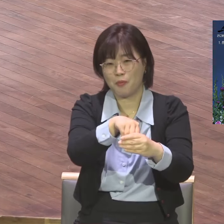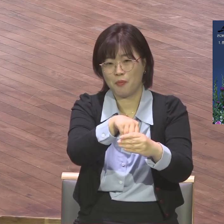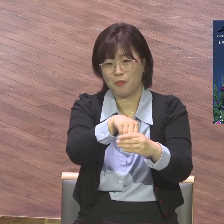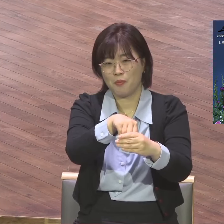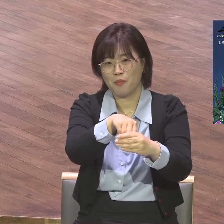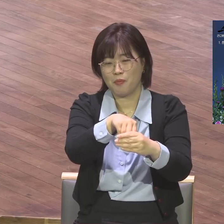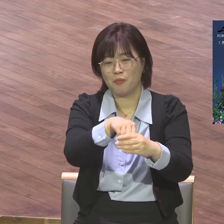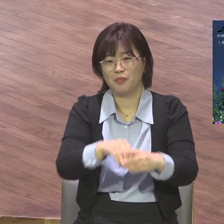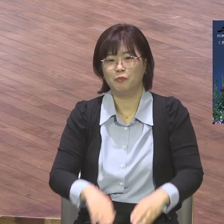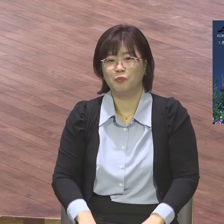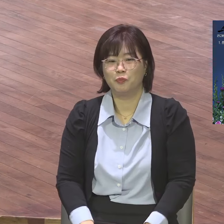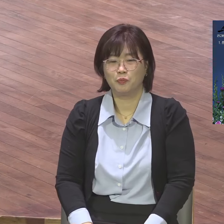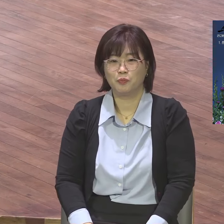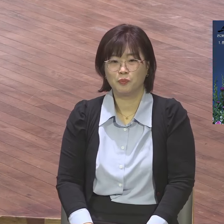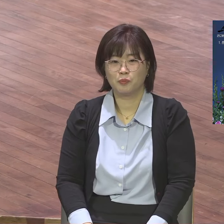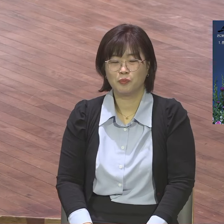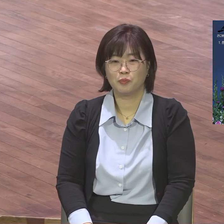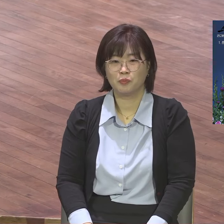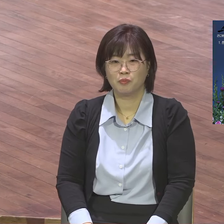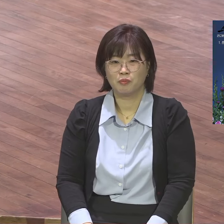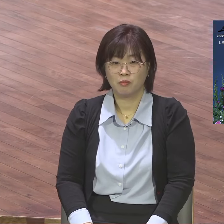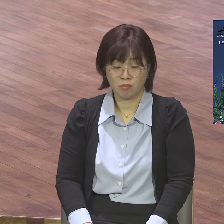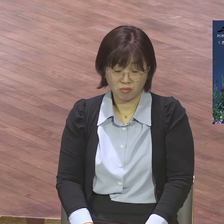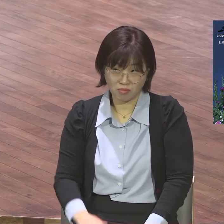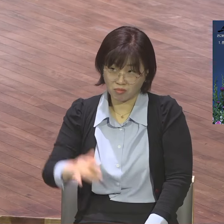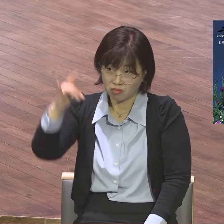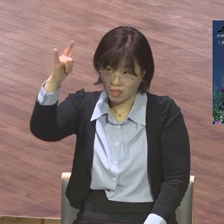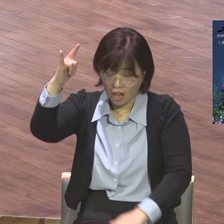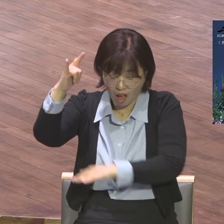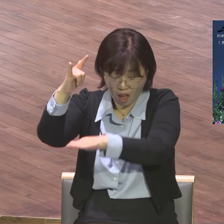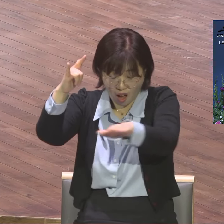것들 참된 해답이 없다.